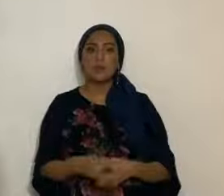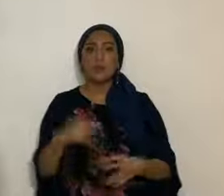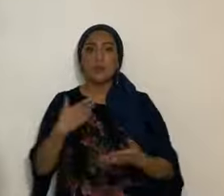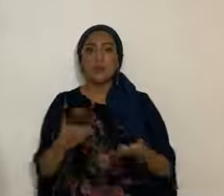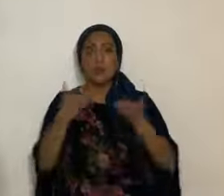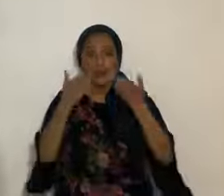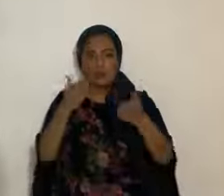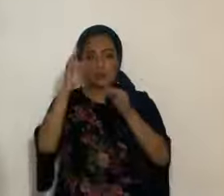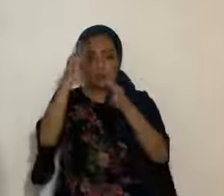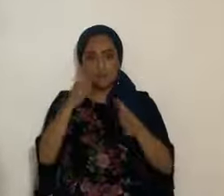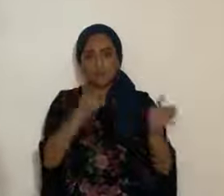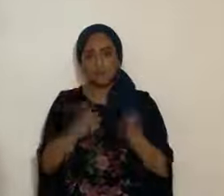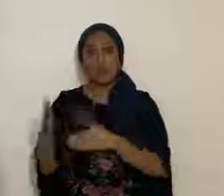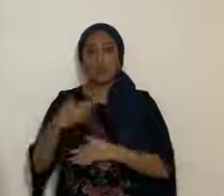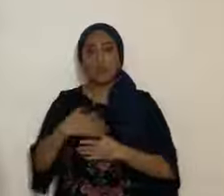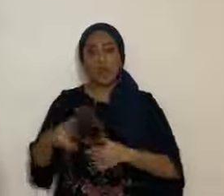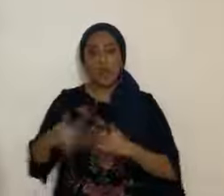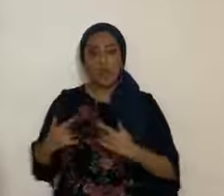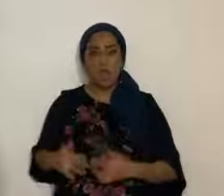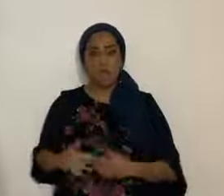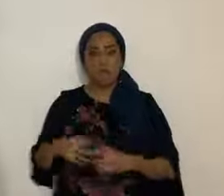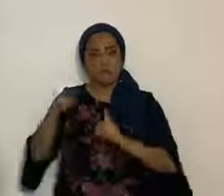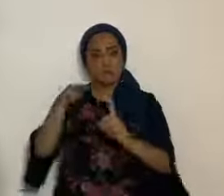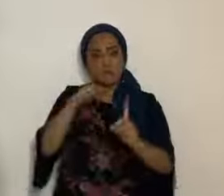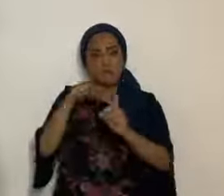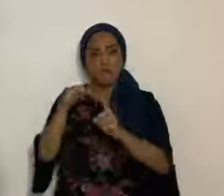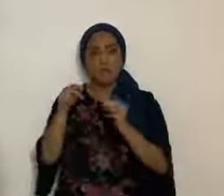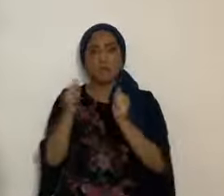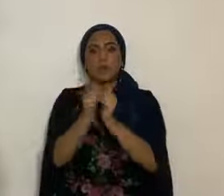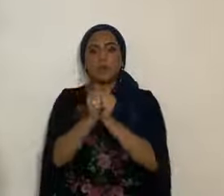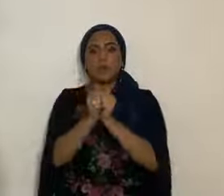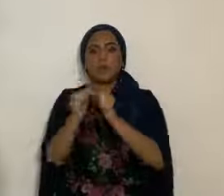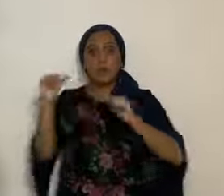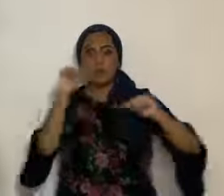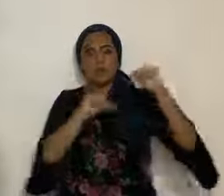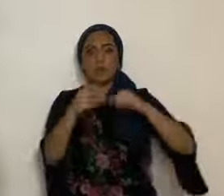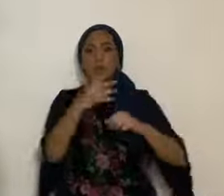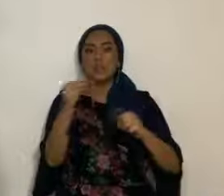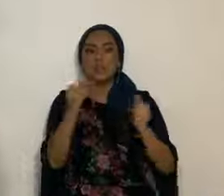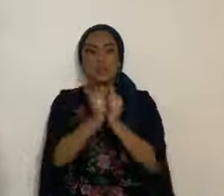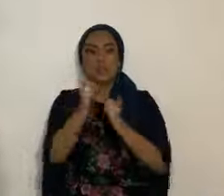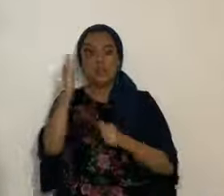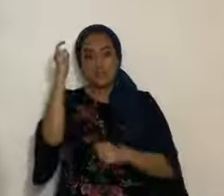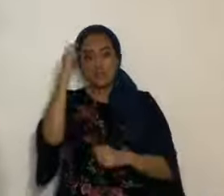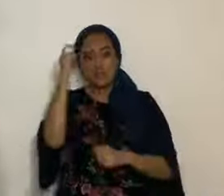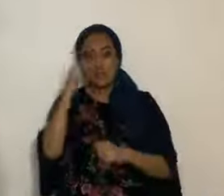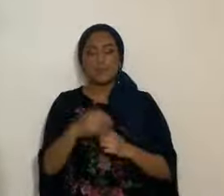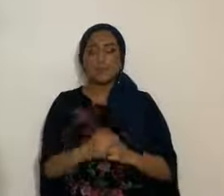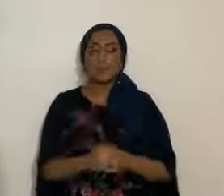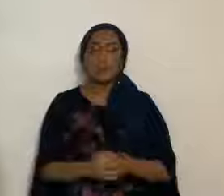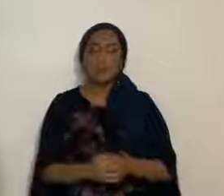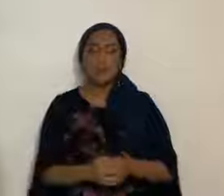según mi corazón, que os apacienten con ciencia y con inteligencia. Así es que